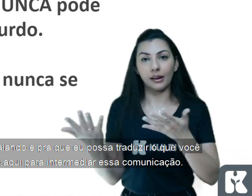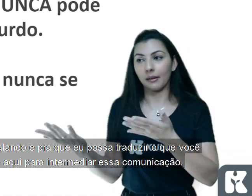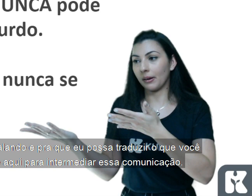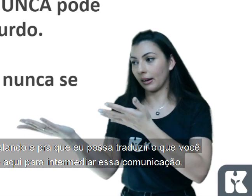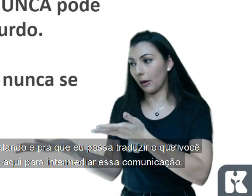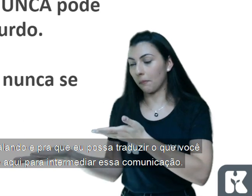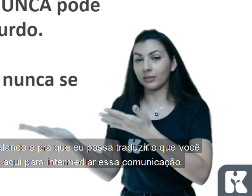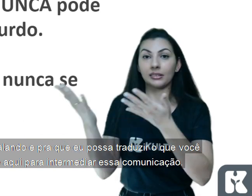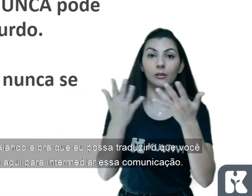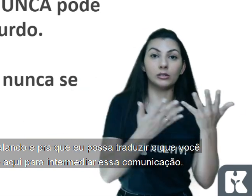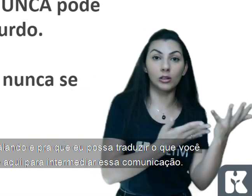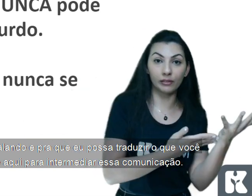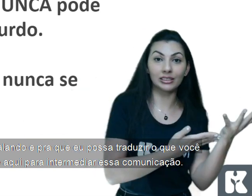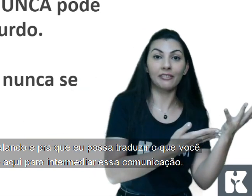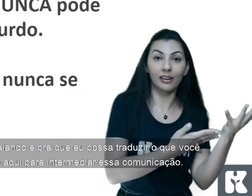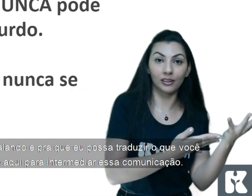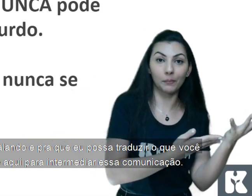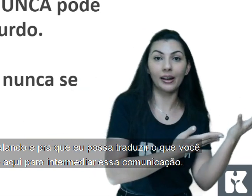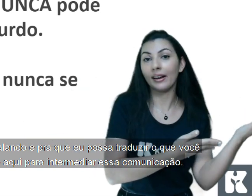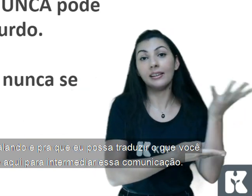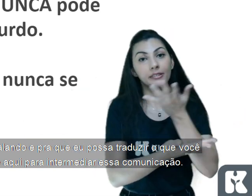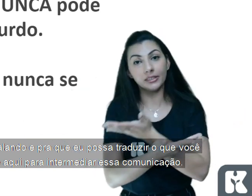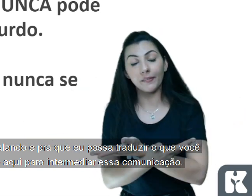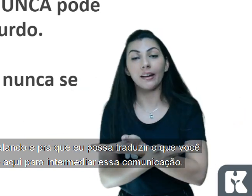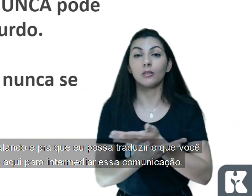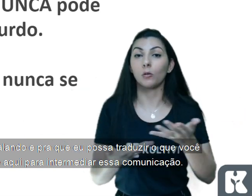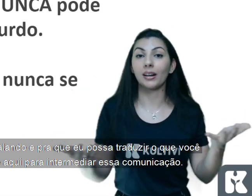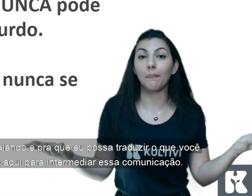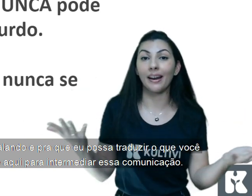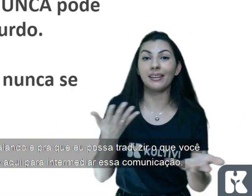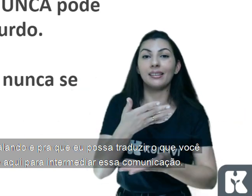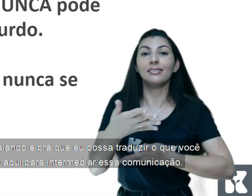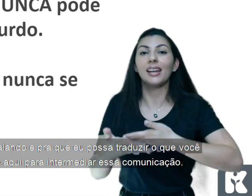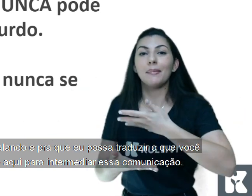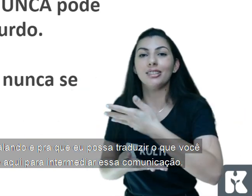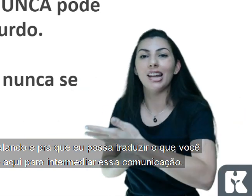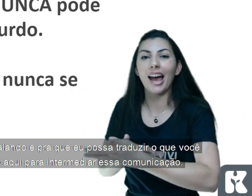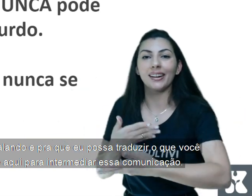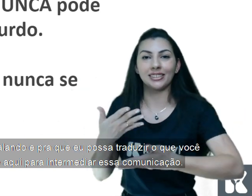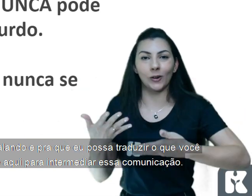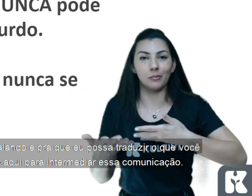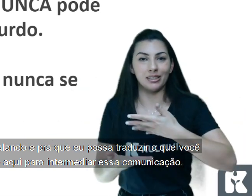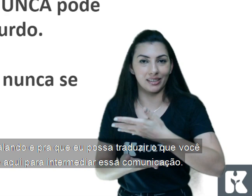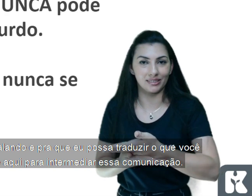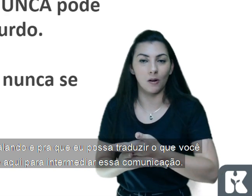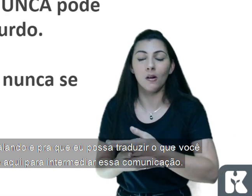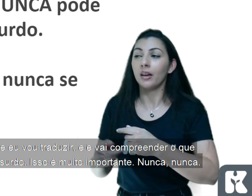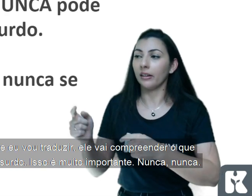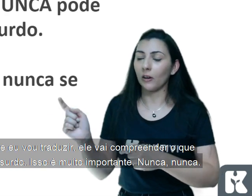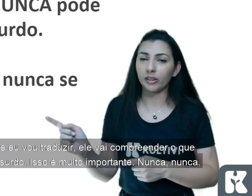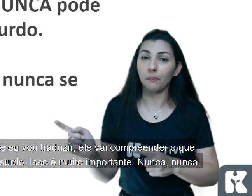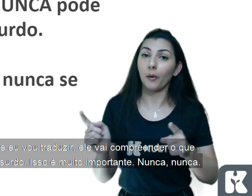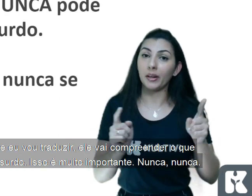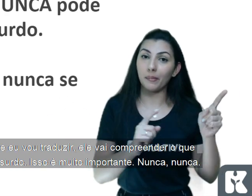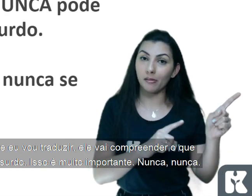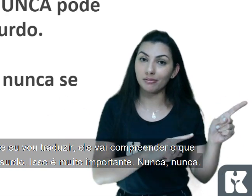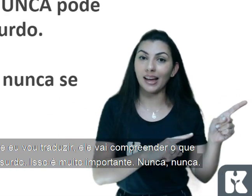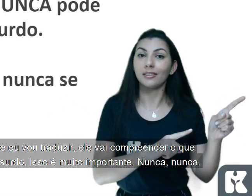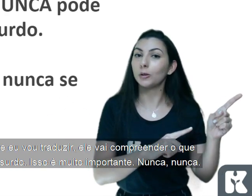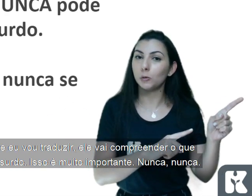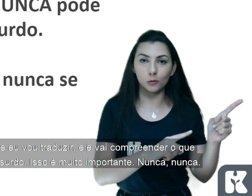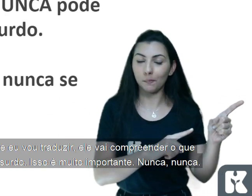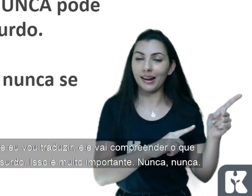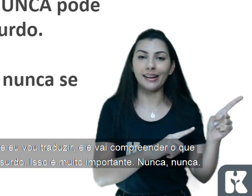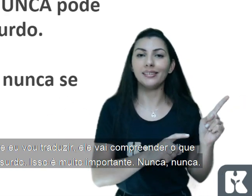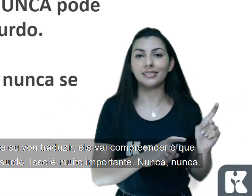explicar para que eu possa traduzir o que você está falando para ele e vice-versa. Eu estou aqui para intermediar nessa comunicação. Então, você pode